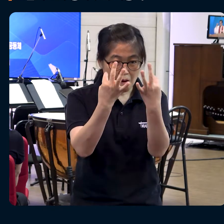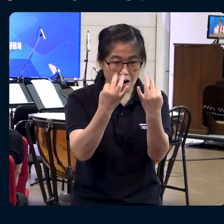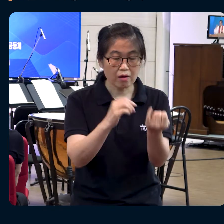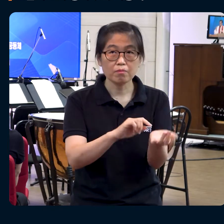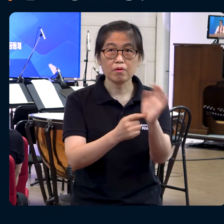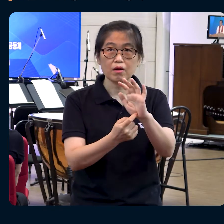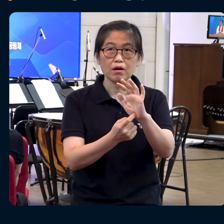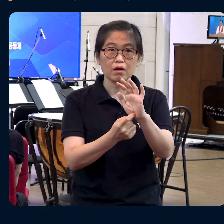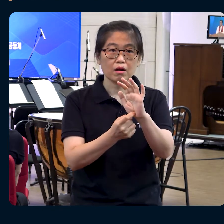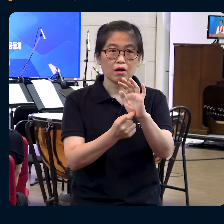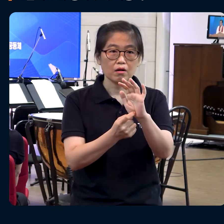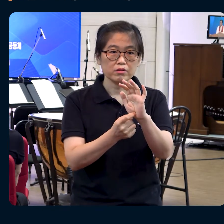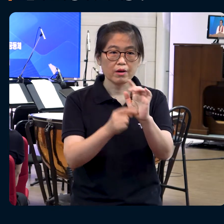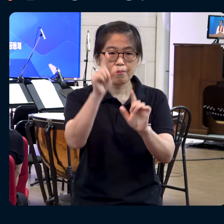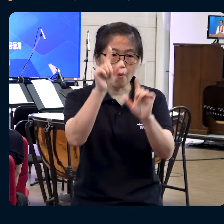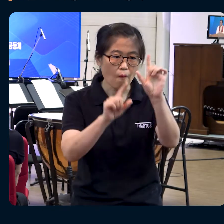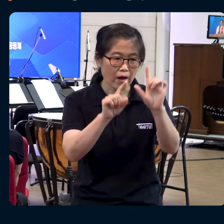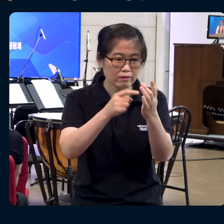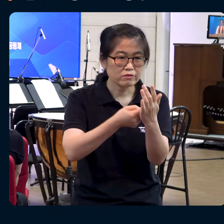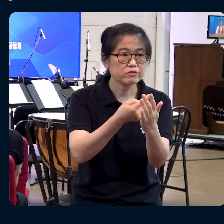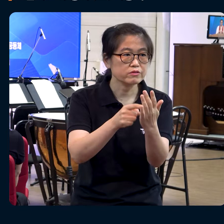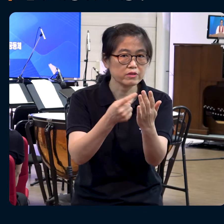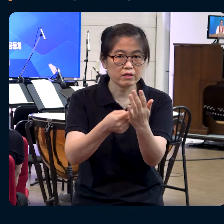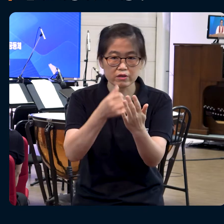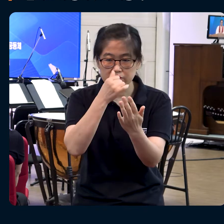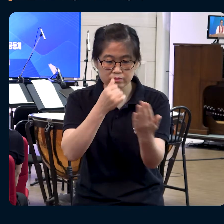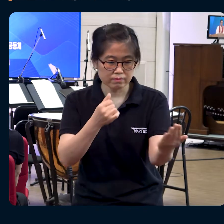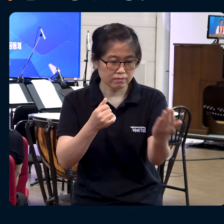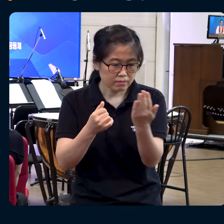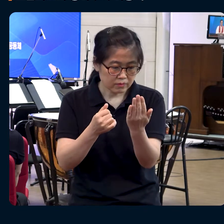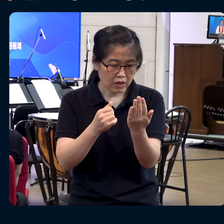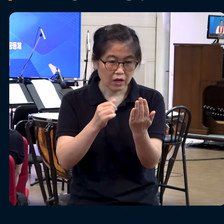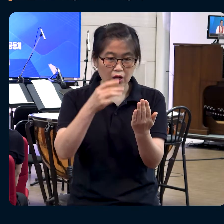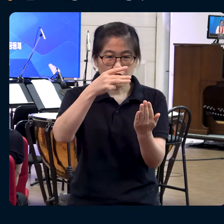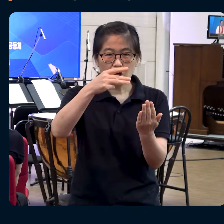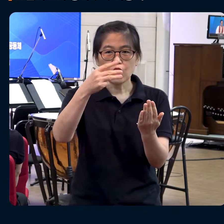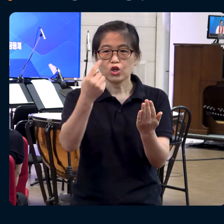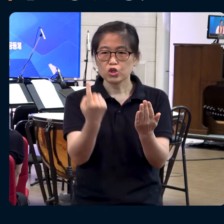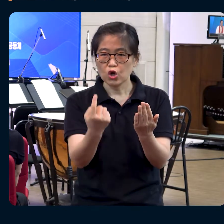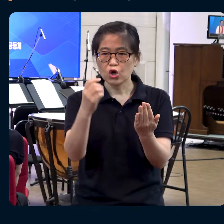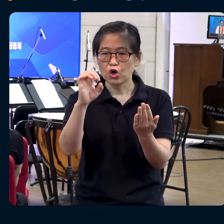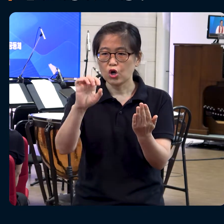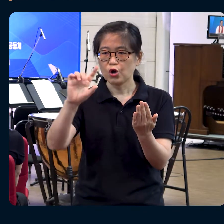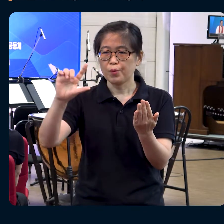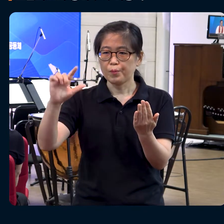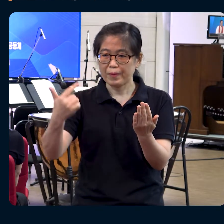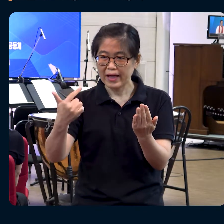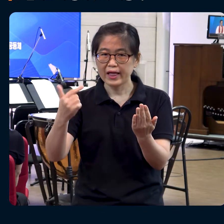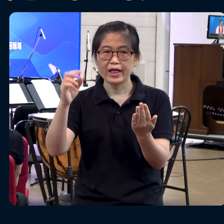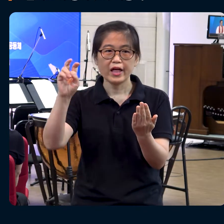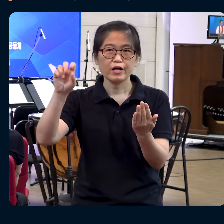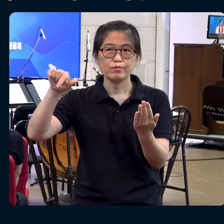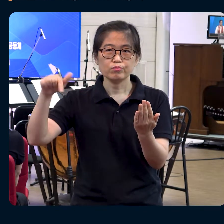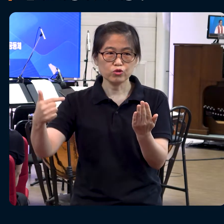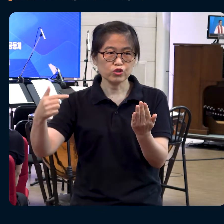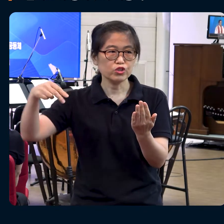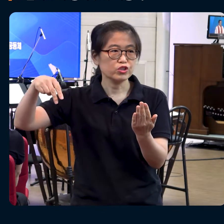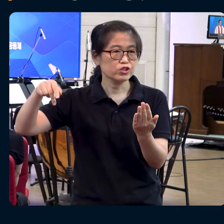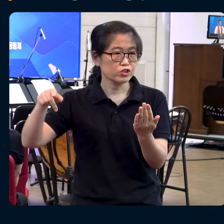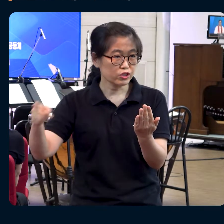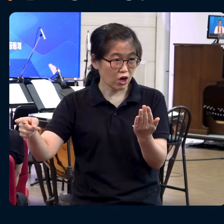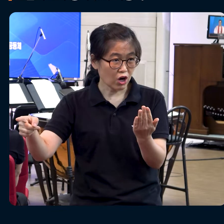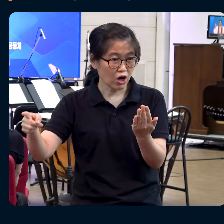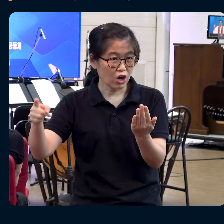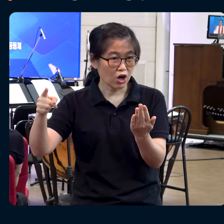근데 거기에 뭐가 이렇게 막 문양이 있어요. 이게 뭔가 봤더니 이게 바로 토판 문서라는 겁니다. 토판 문서. 즉 무슨